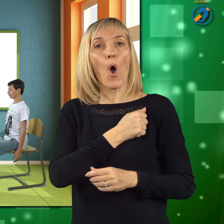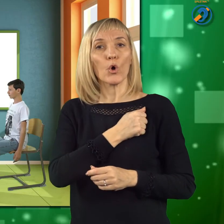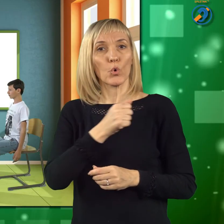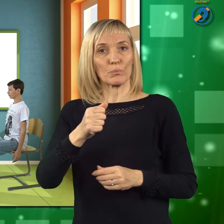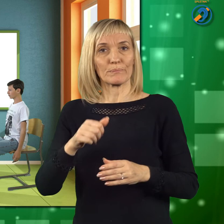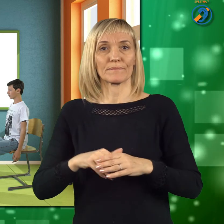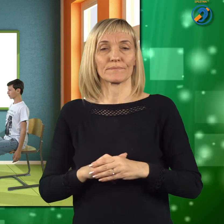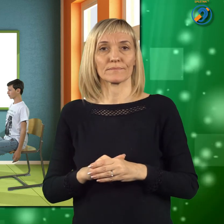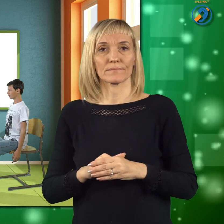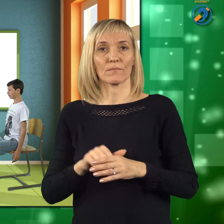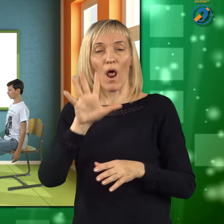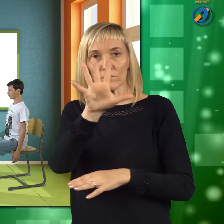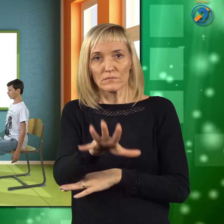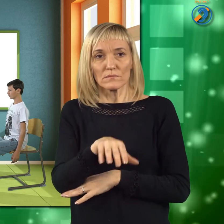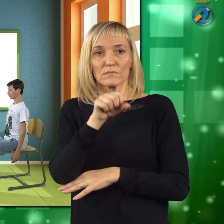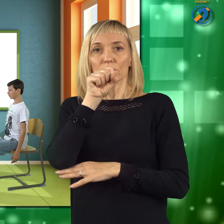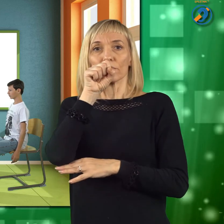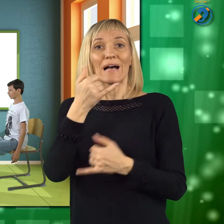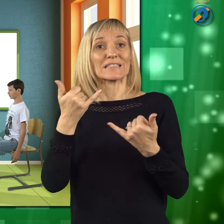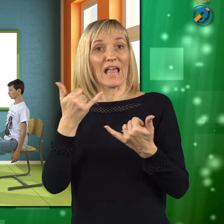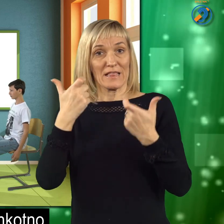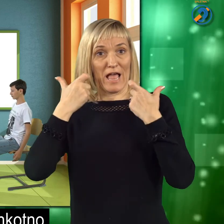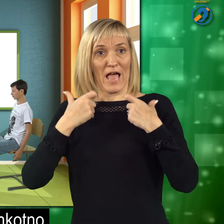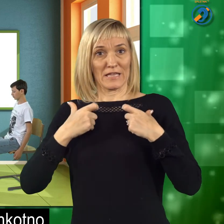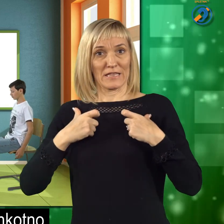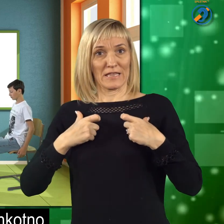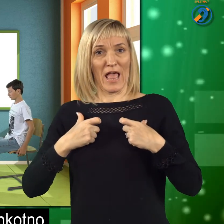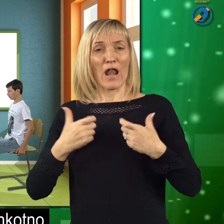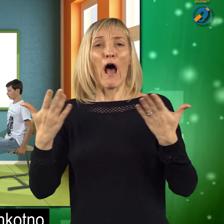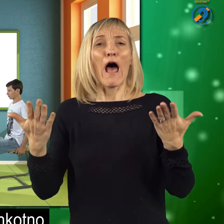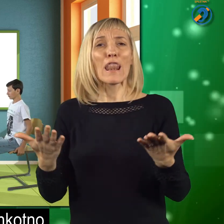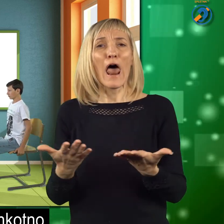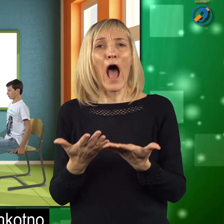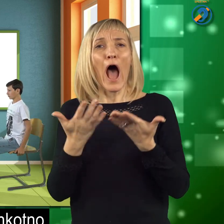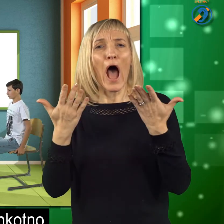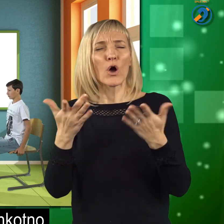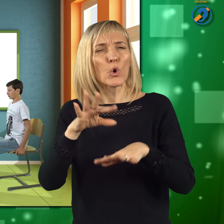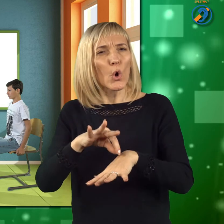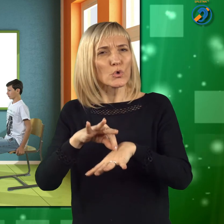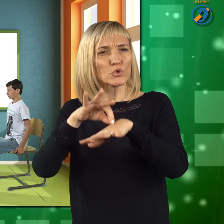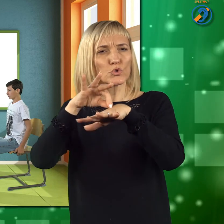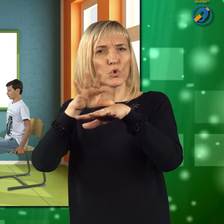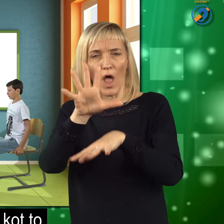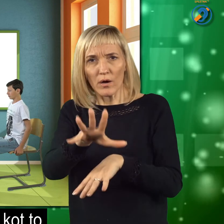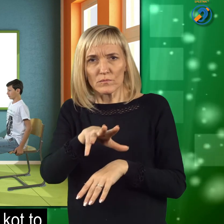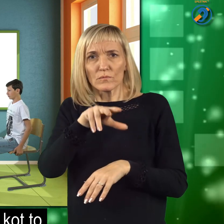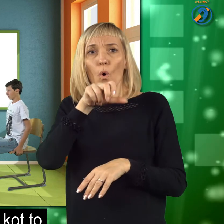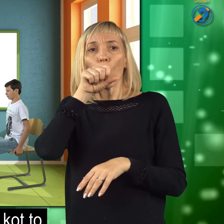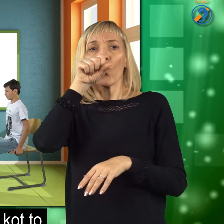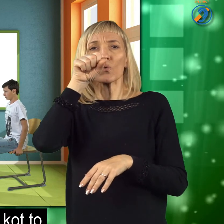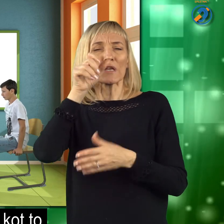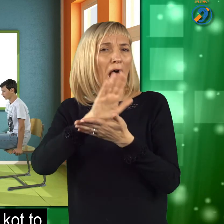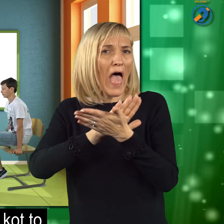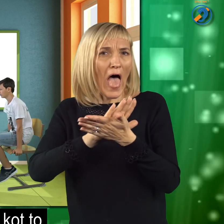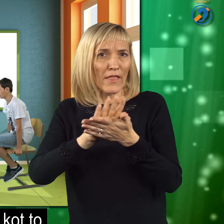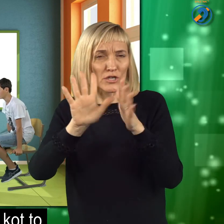Pogum. Vdih. Zdaj telo lahkotno, kot pero se zdi. Izdih. Nič lažjega